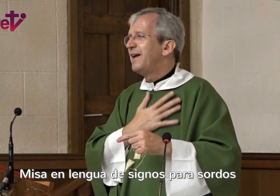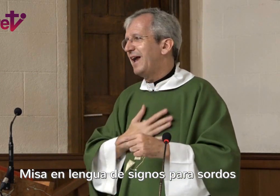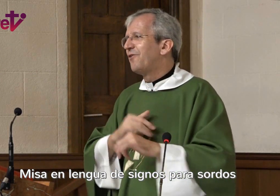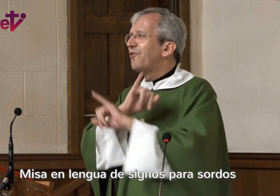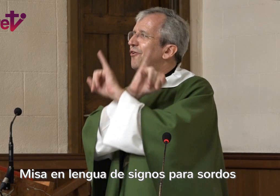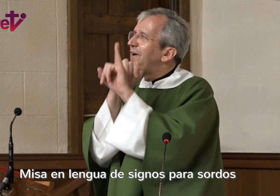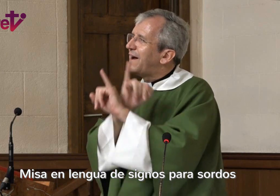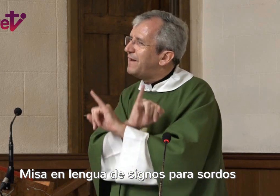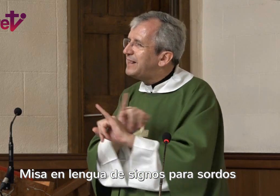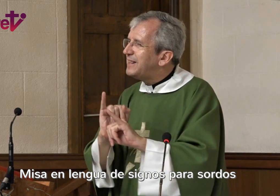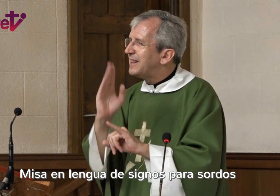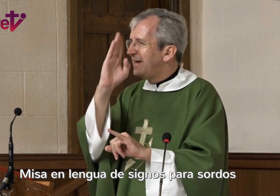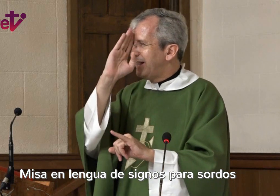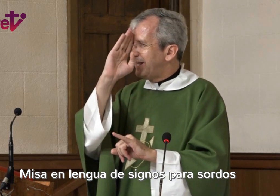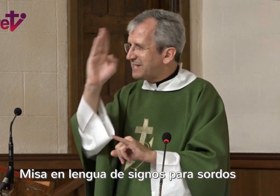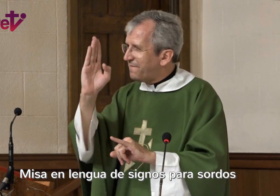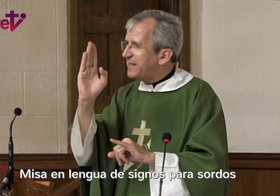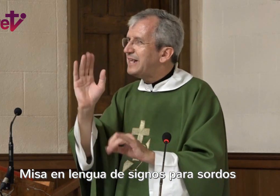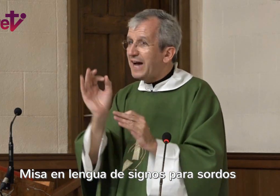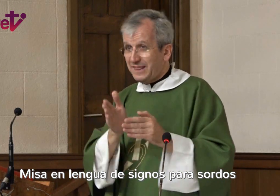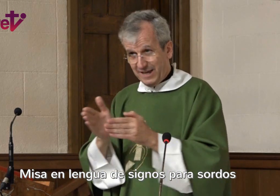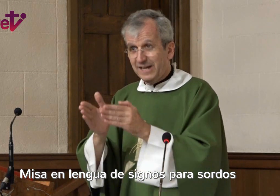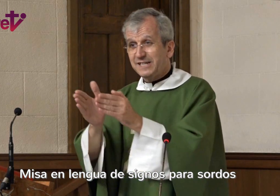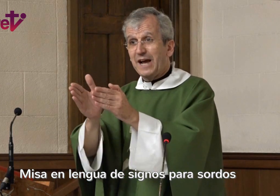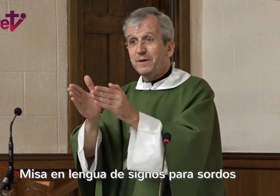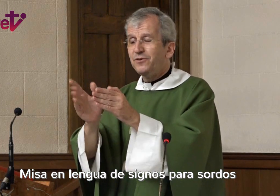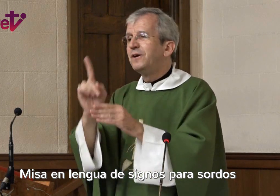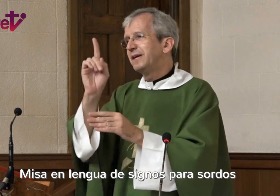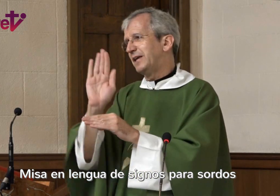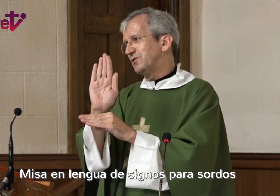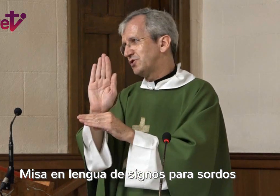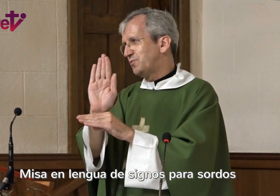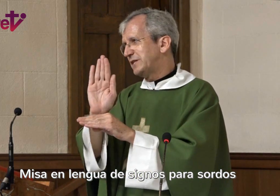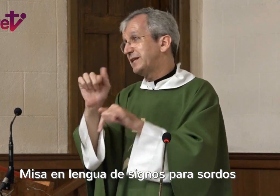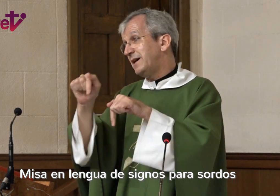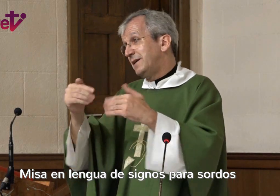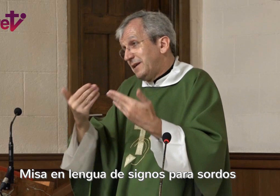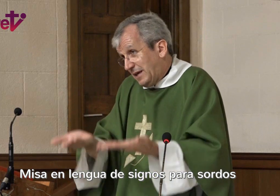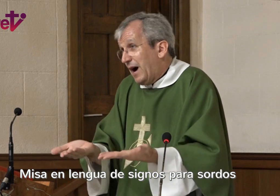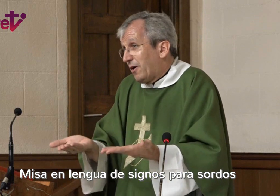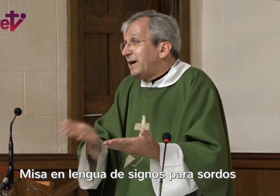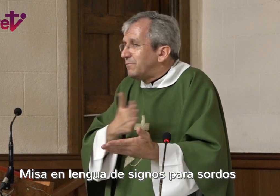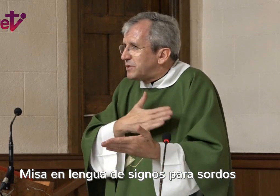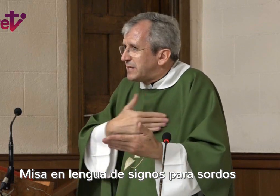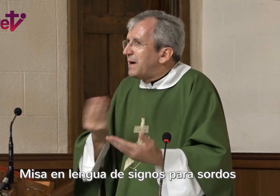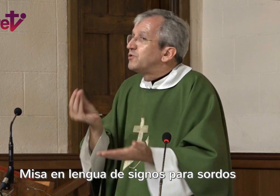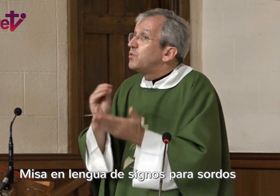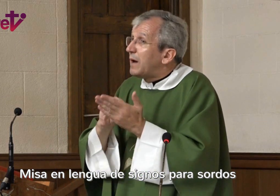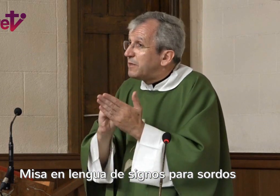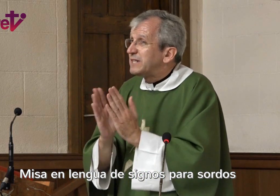el gozo la felicidad esa fidelidad en ese camino que Dios nos muestra y que ahora pues deseamos una vez